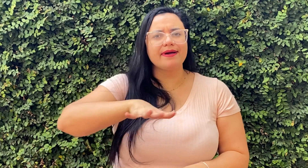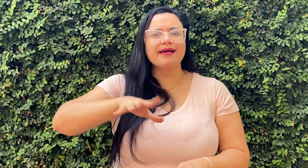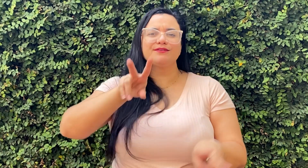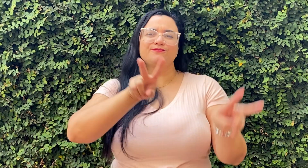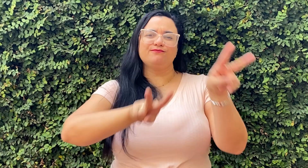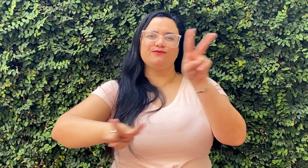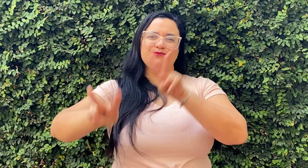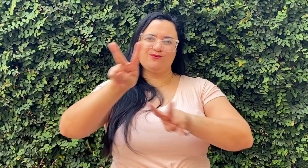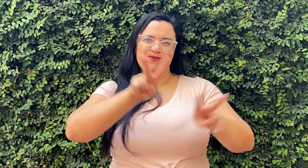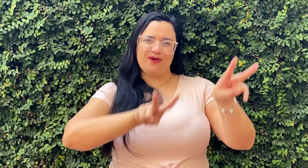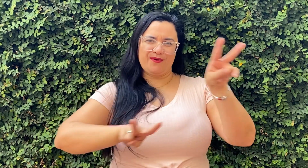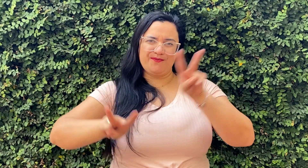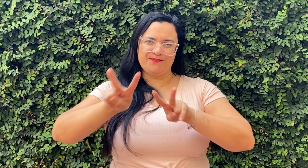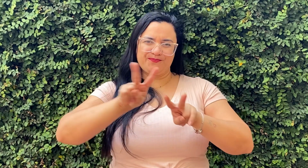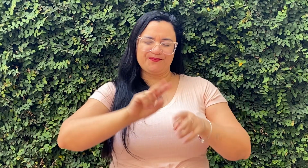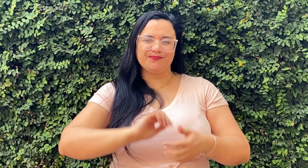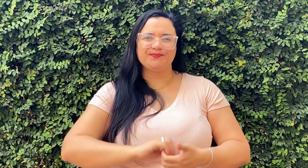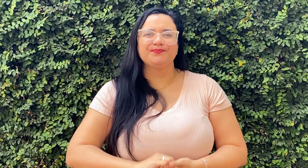espacial visual.